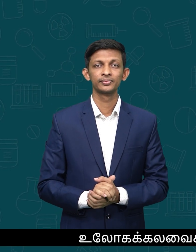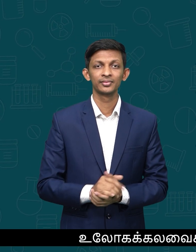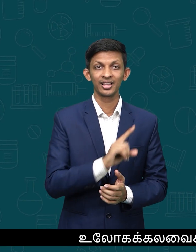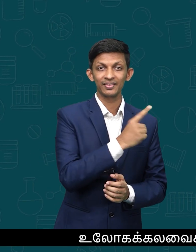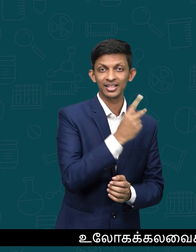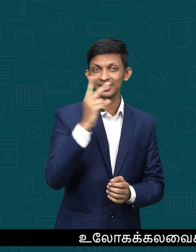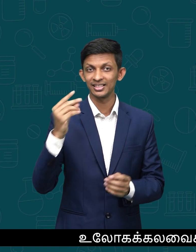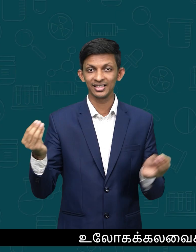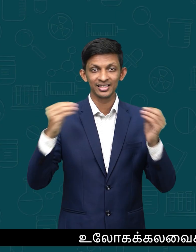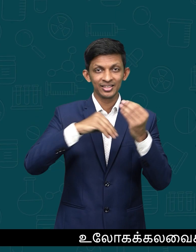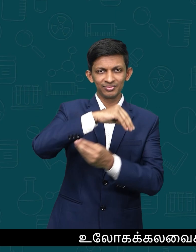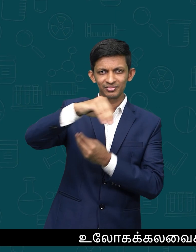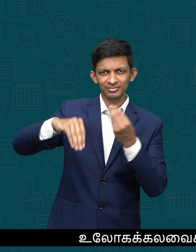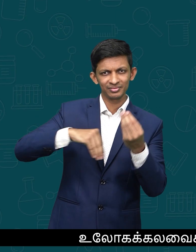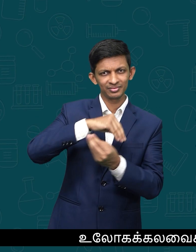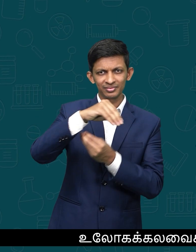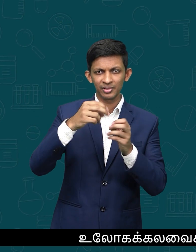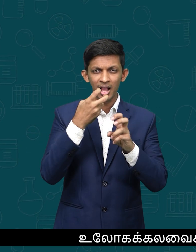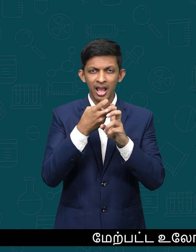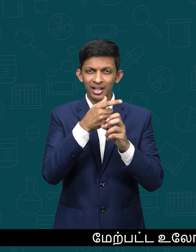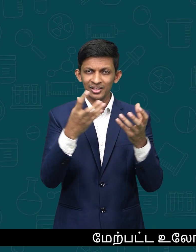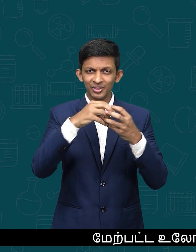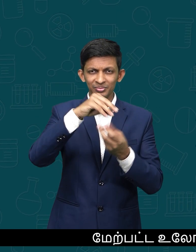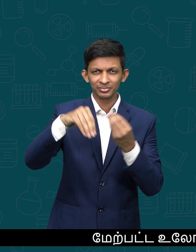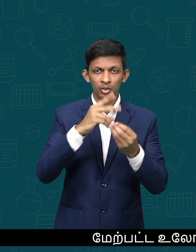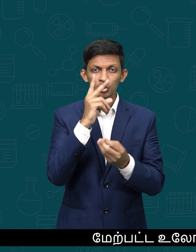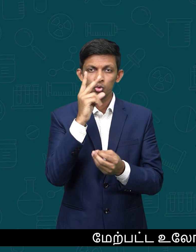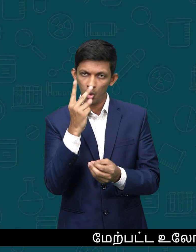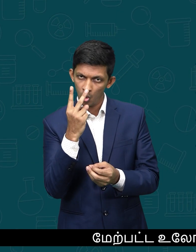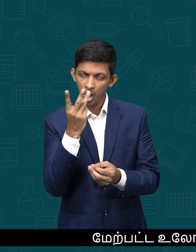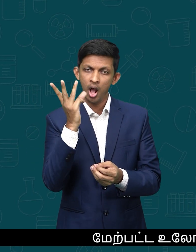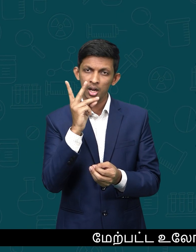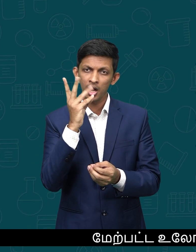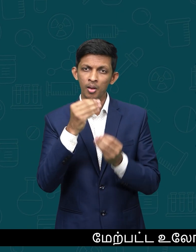உலோக கலவைகள் இரண்டு அல்லது அதற்கு மேற்பட்ட உலோகங்களின் கலவைகளாகும்.